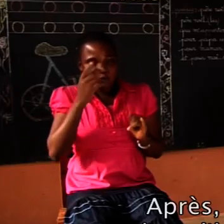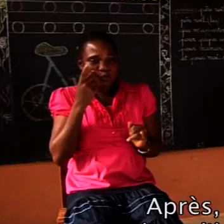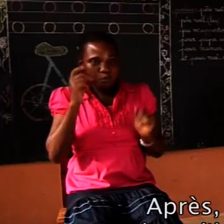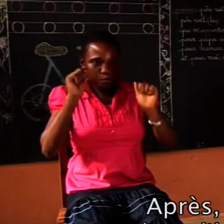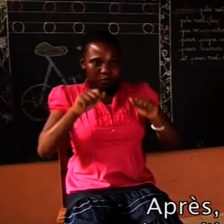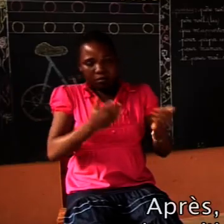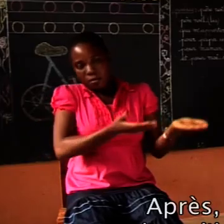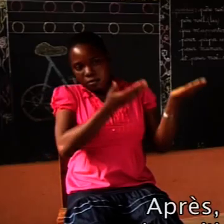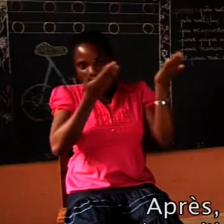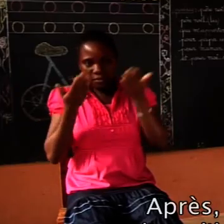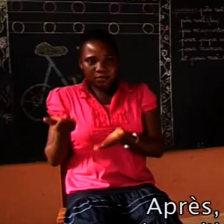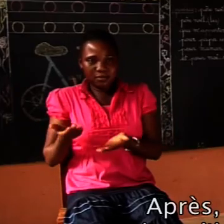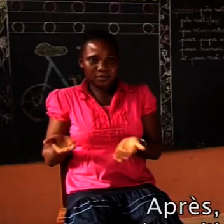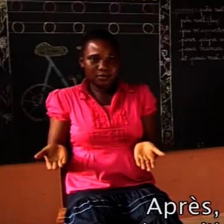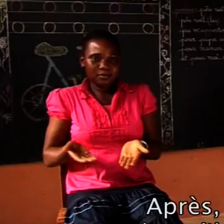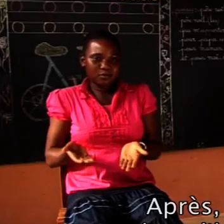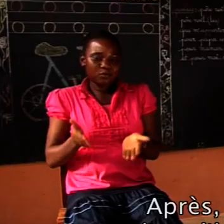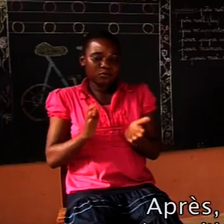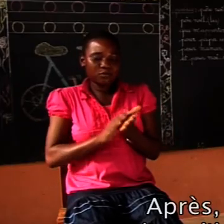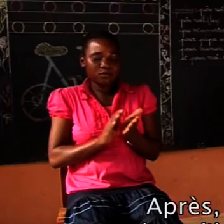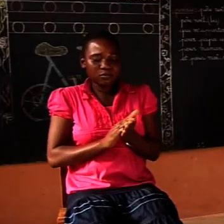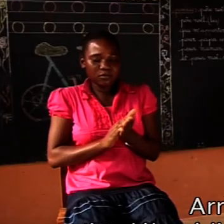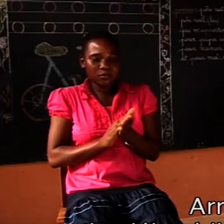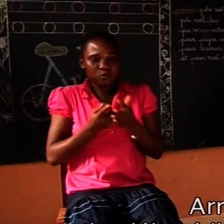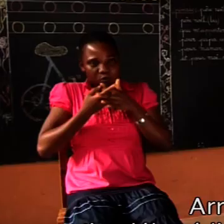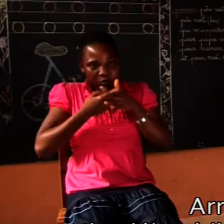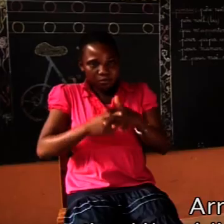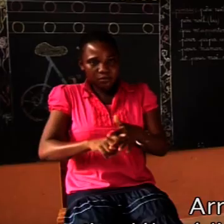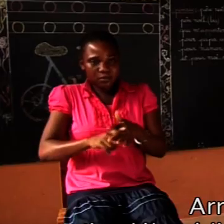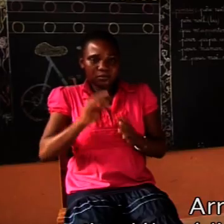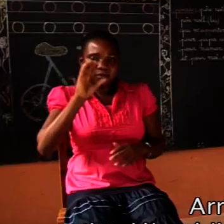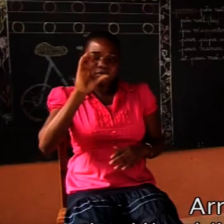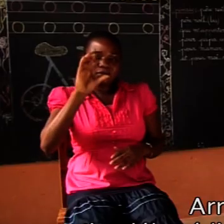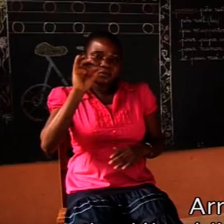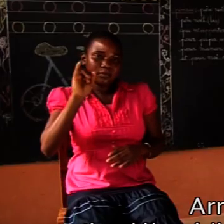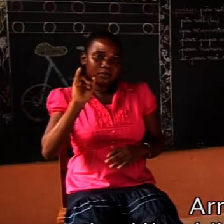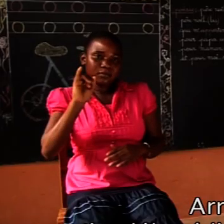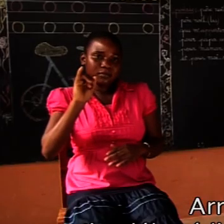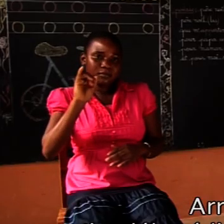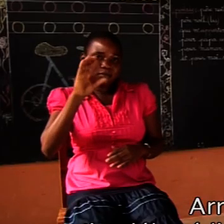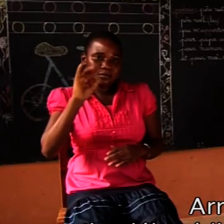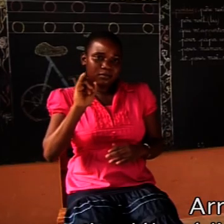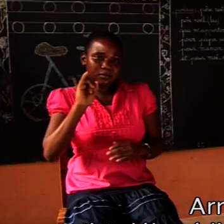réfléchi. Il a dit qu'il va faire un essai. Il m'a emmené ici. Et j'ai commencé le CI.